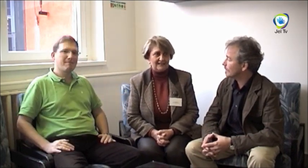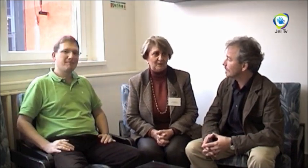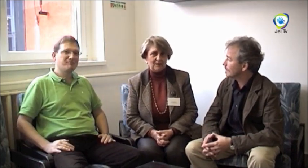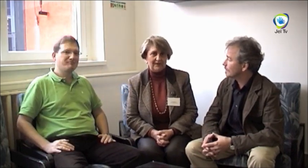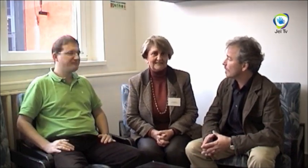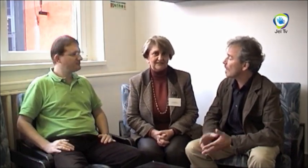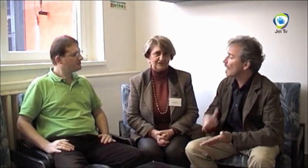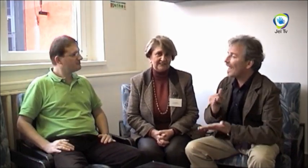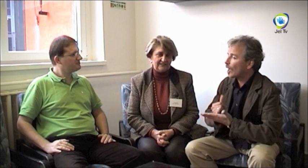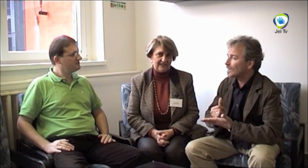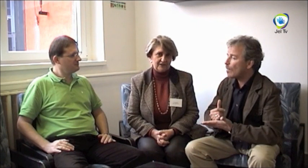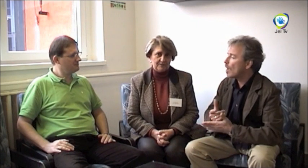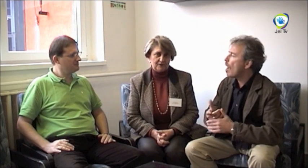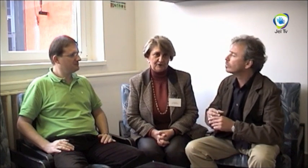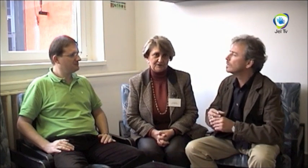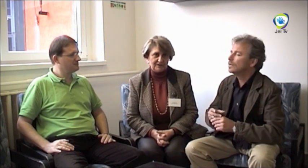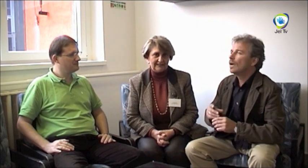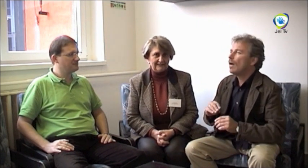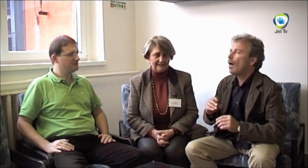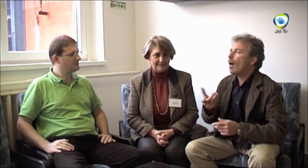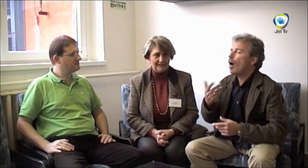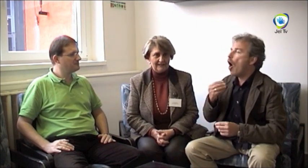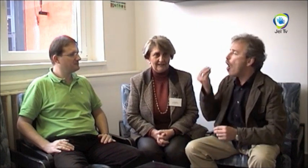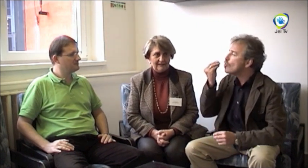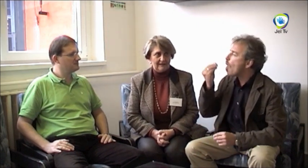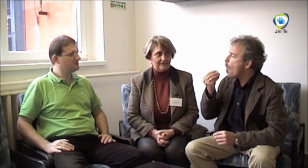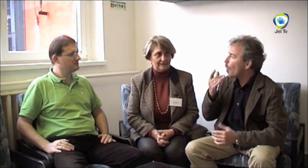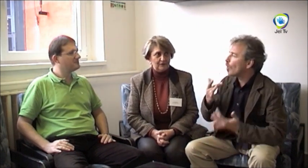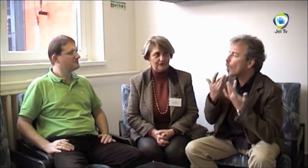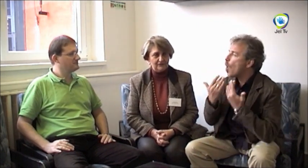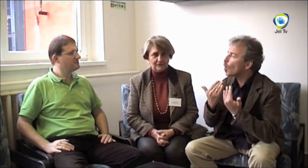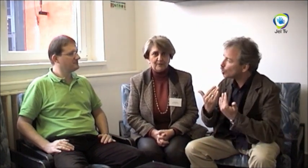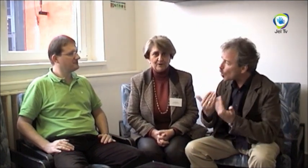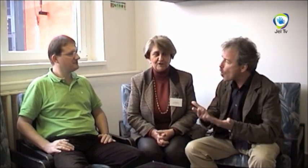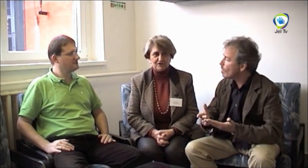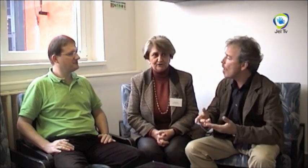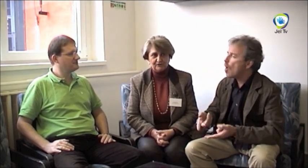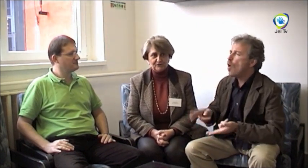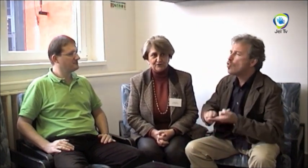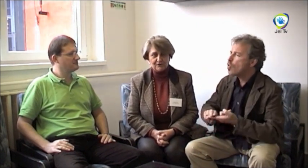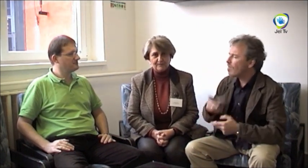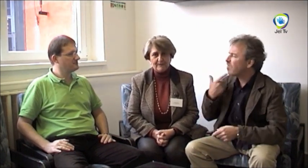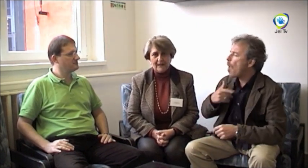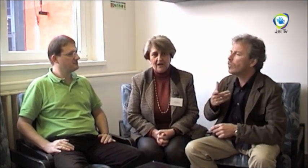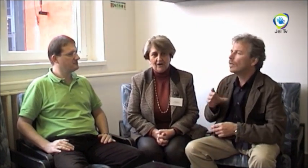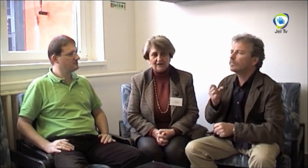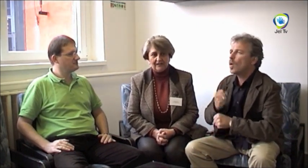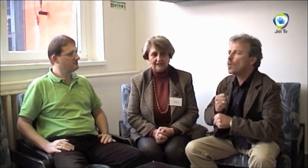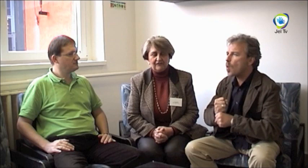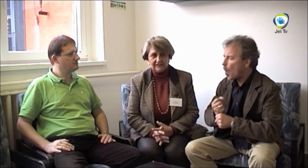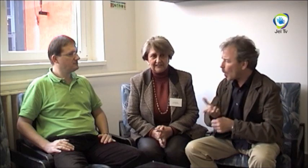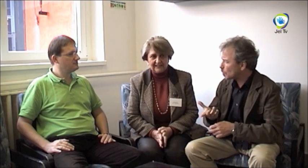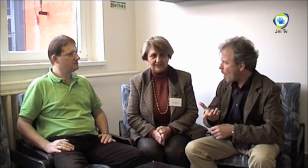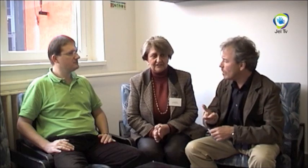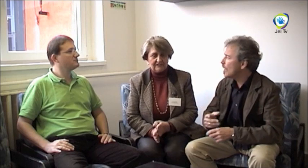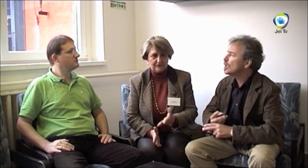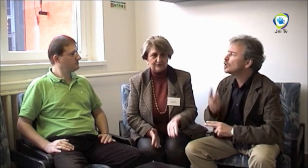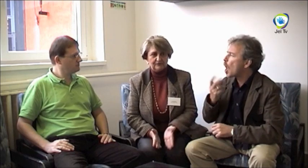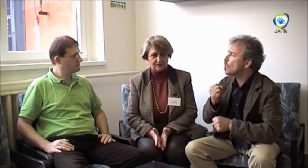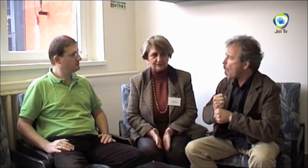Igazából ezt a tanítványainknak köszönhetem. Volt több olyan szakdolgozó, akik ahol a kérdéssel fordultak